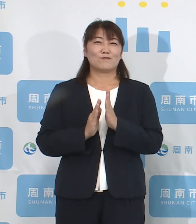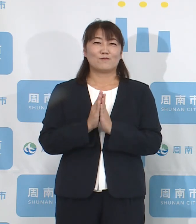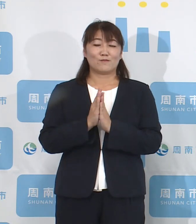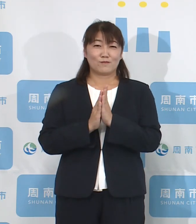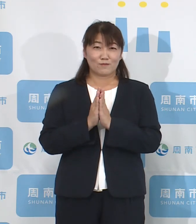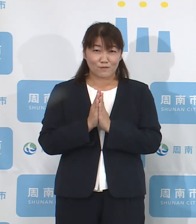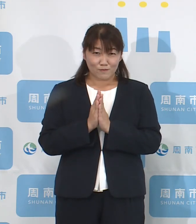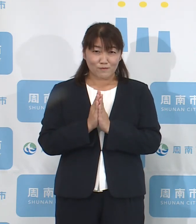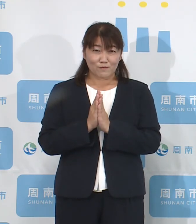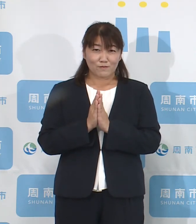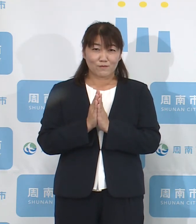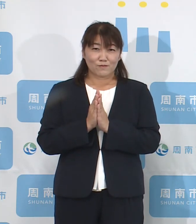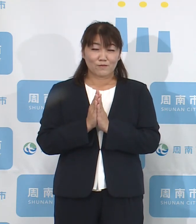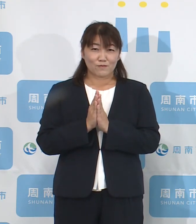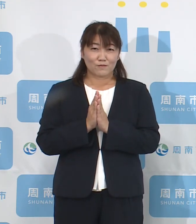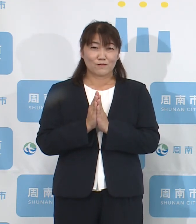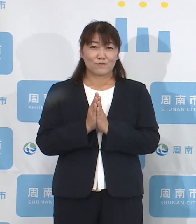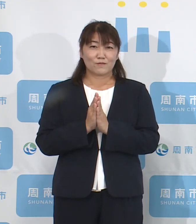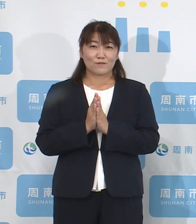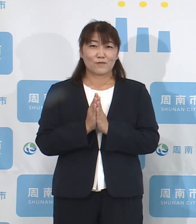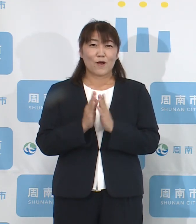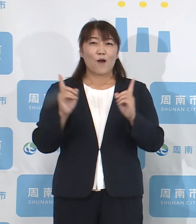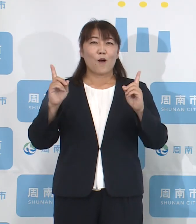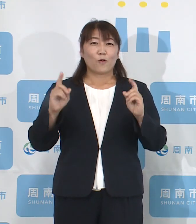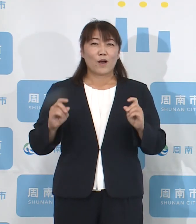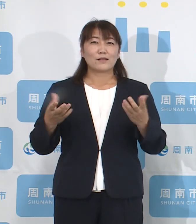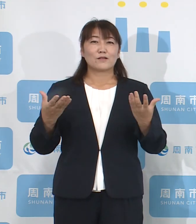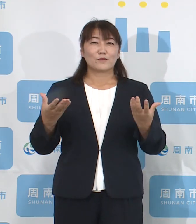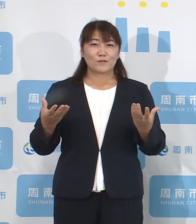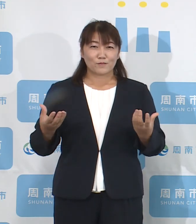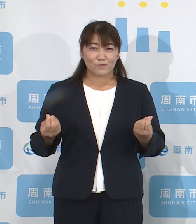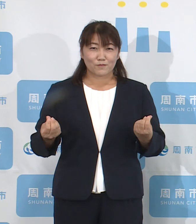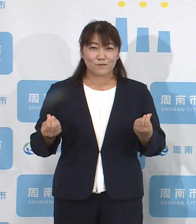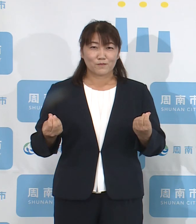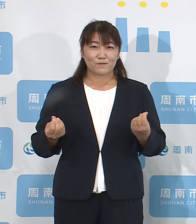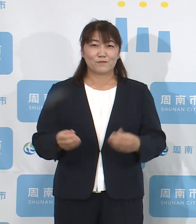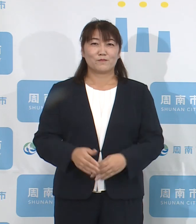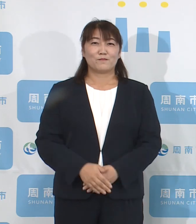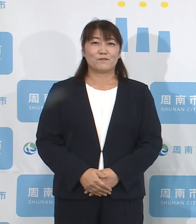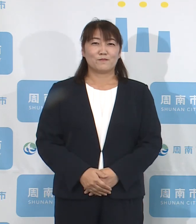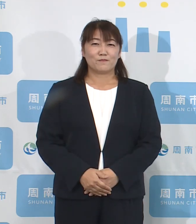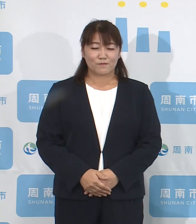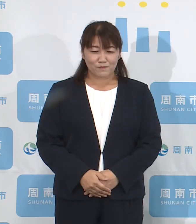よりお祈り申し上げ、私からのご挨拶とさせていただきます。